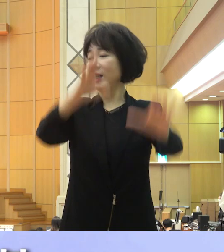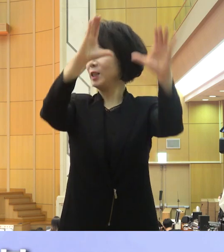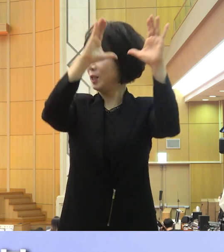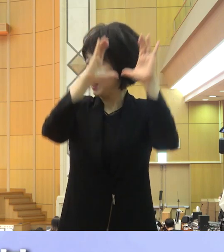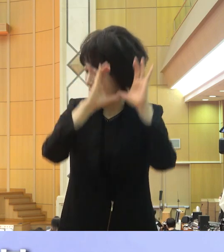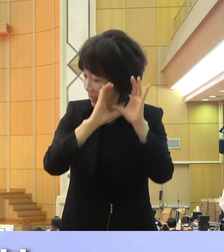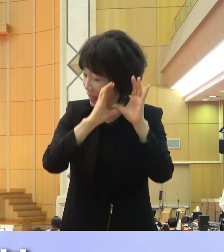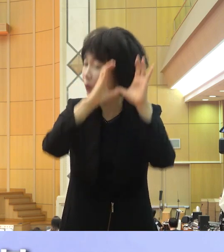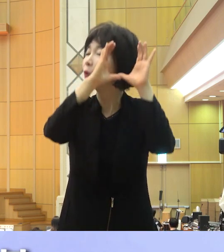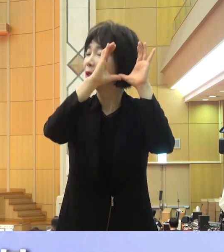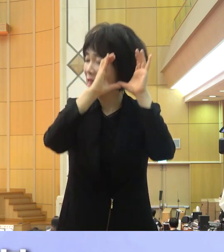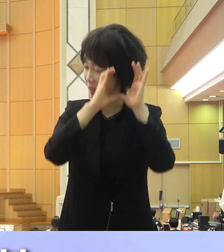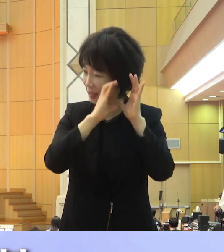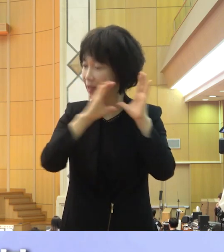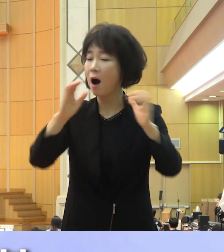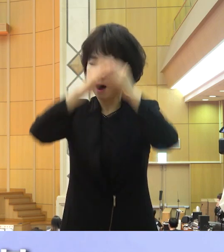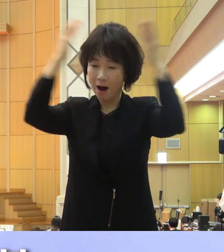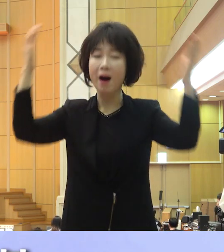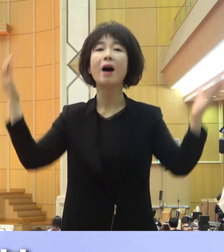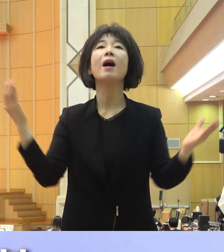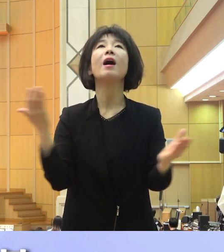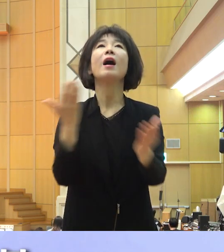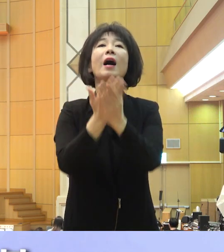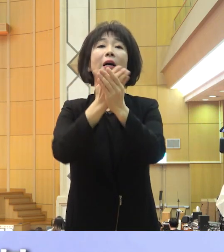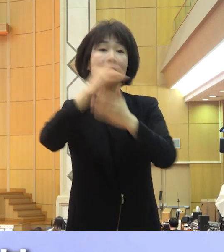주 귀를 기울이시사